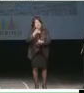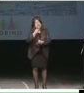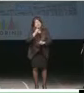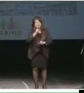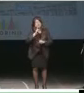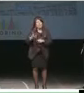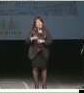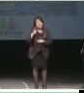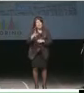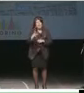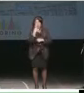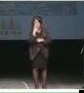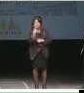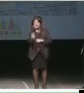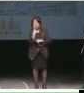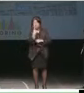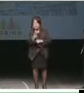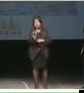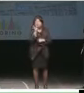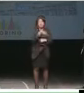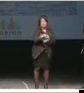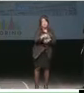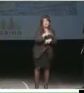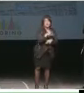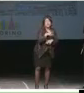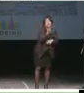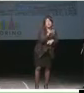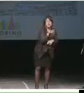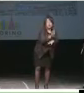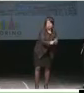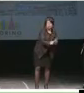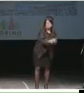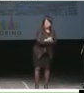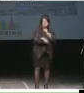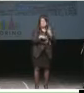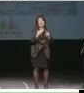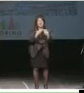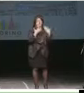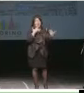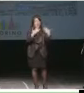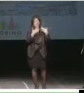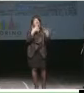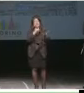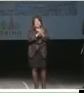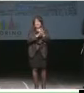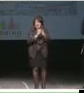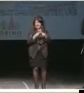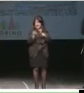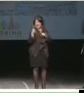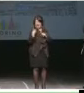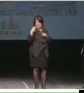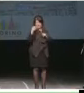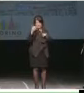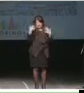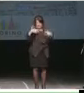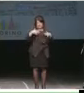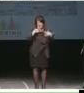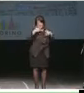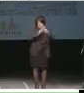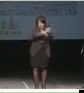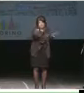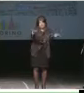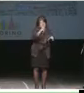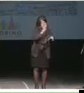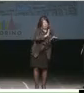frecciarossa che con i treni interregionali nella conferenza stampa di Murazio avevamo annunciato che gli ingressi sarebbero stati due